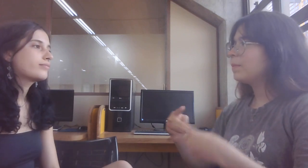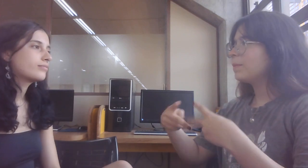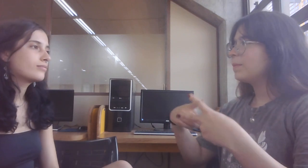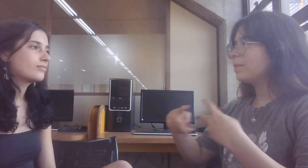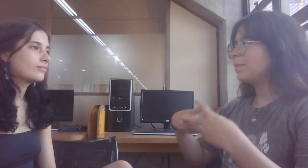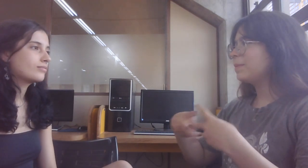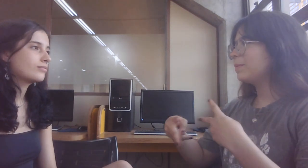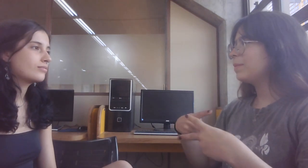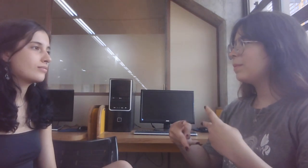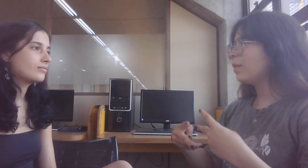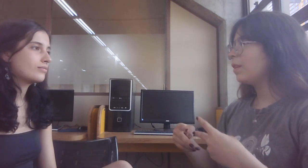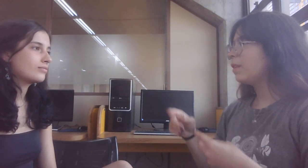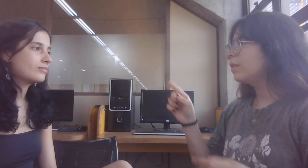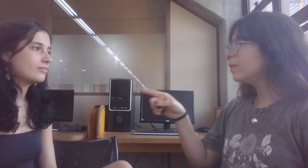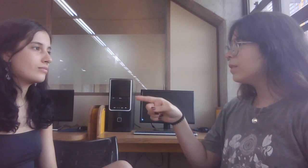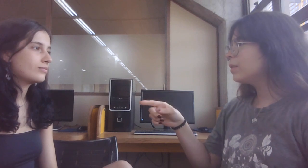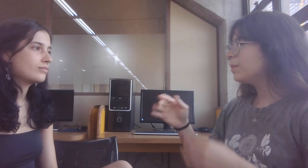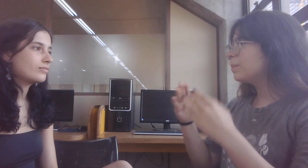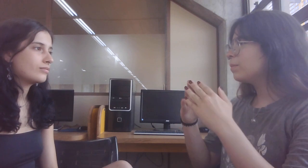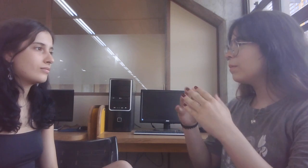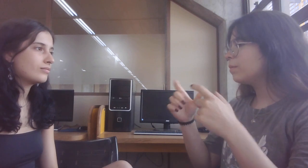Mora onde e com quem?